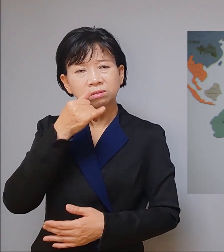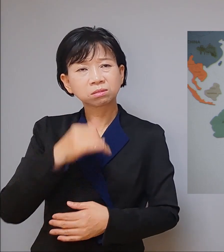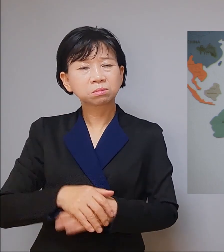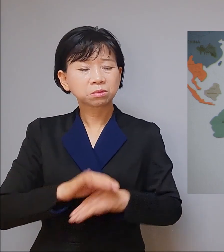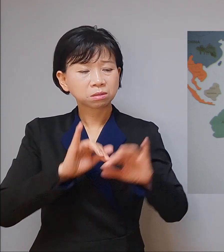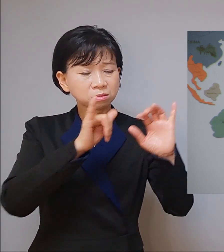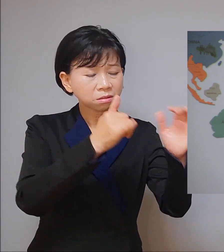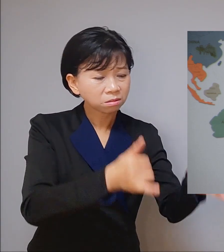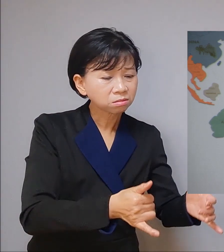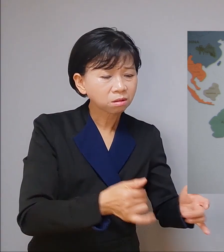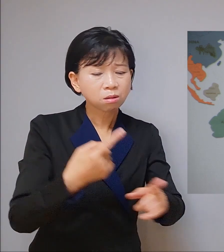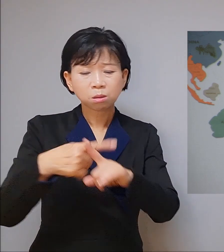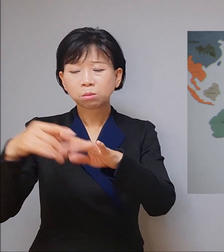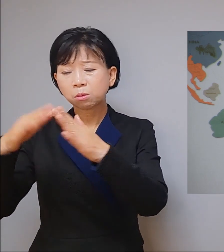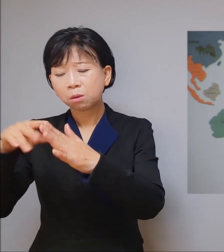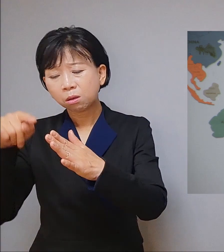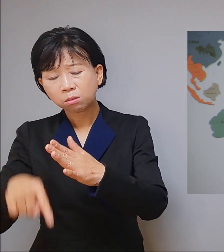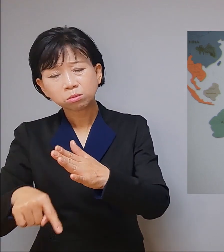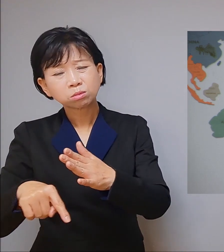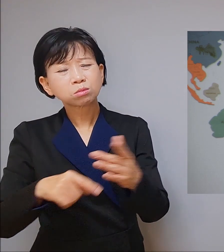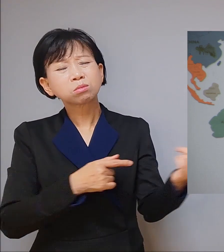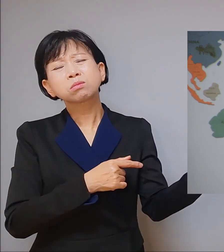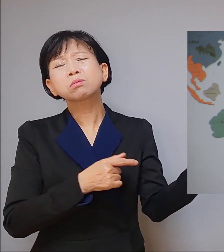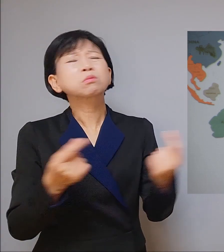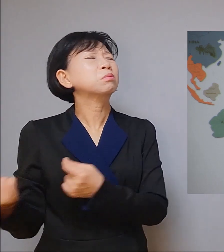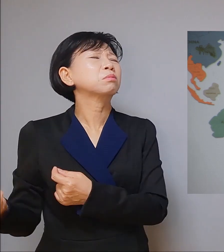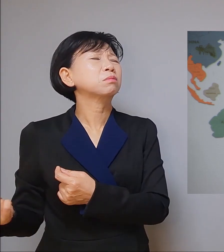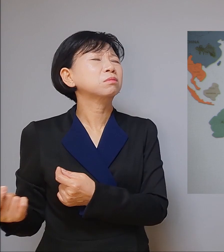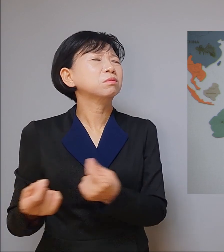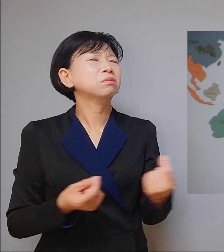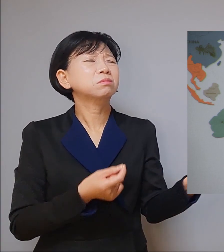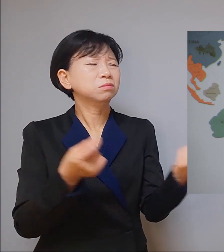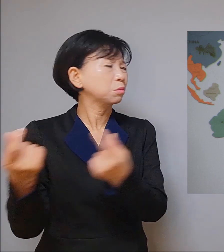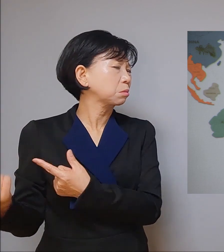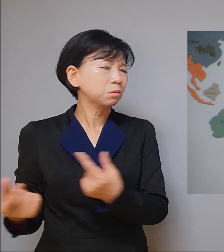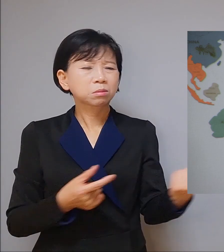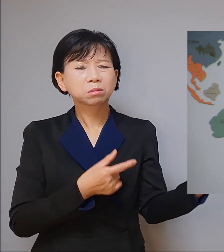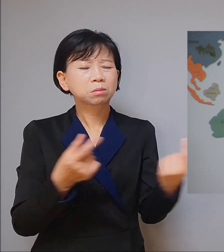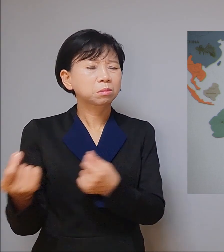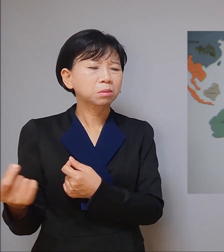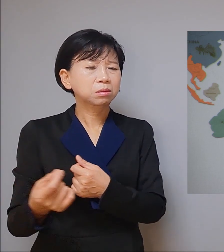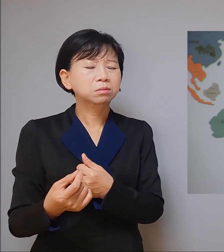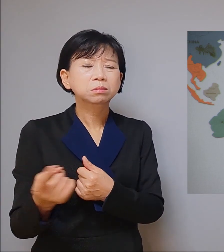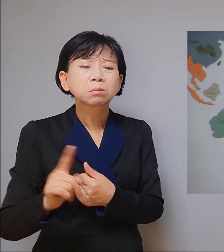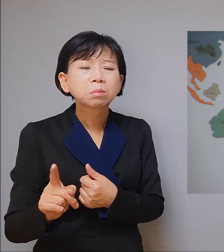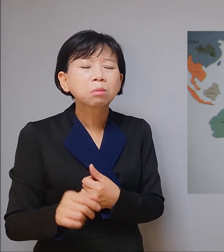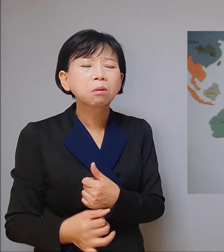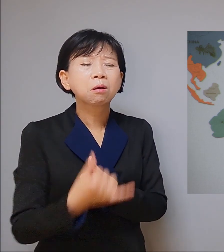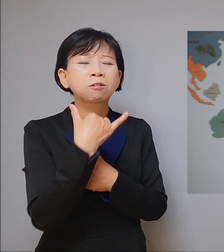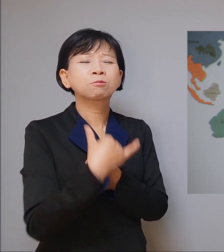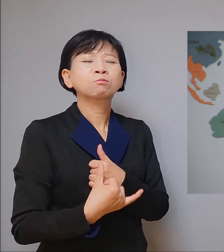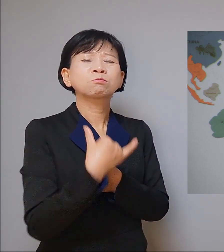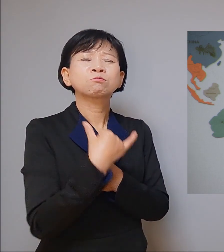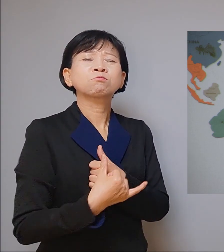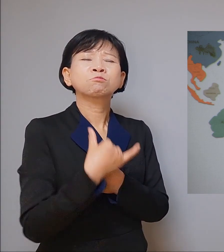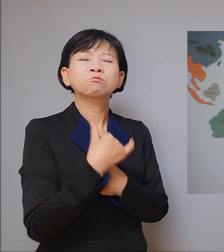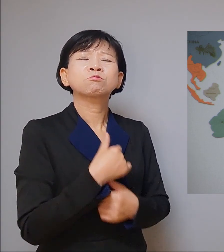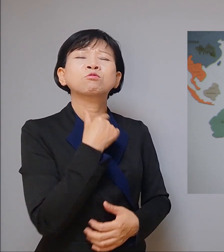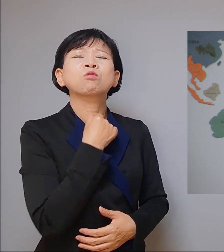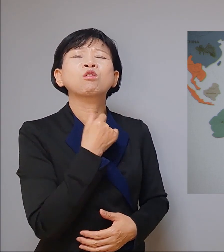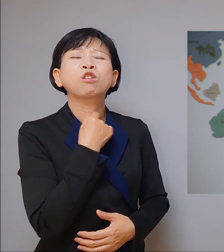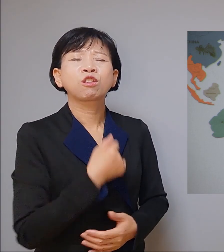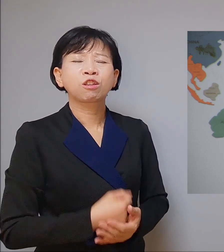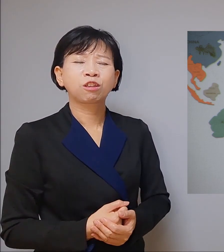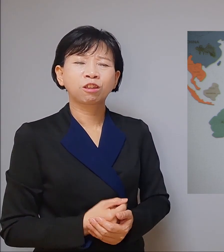세상에서나 교회에서도 이제는 우리가 누구인지 상관없이 더 대접만 받으려 합니다. 심지어